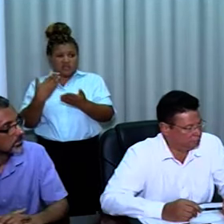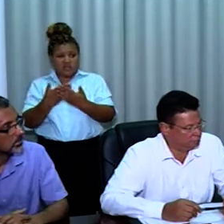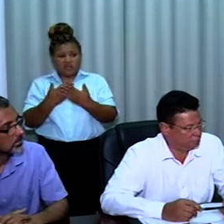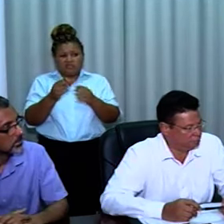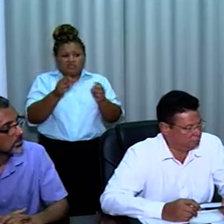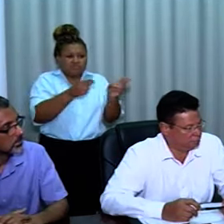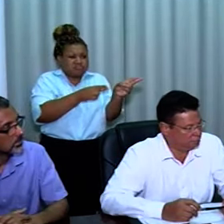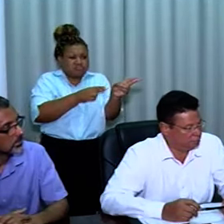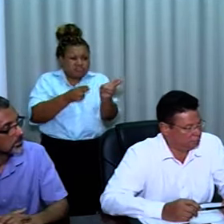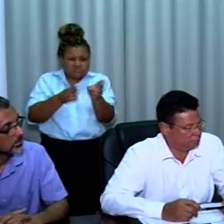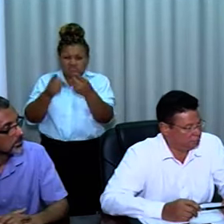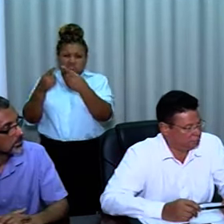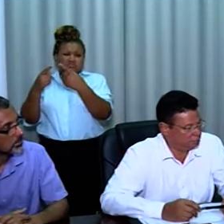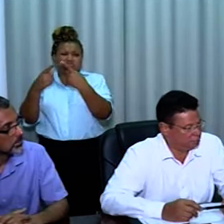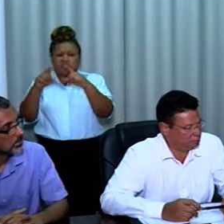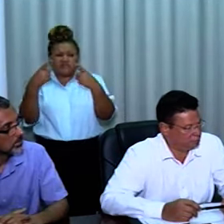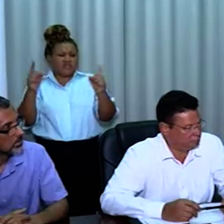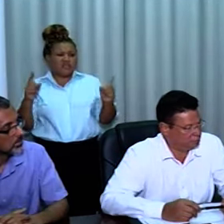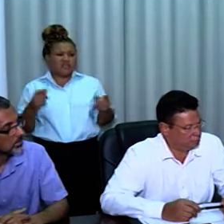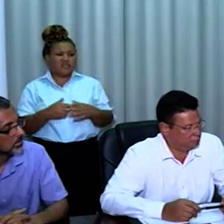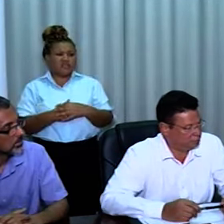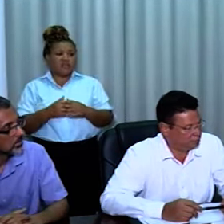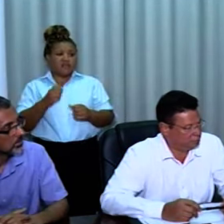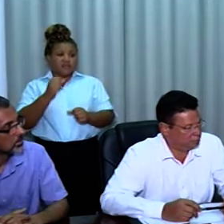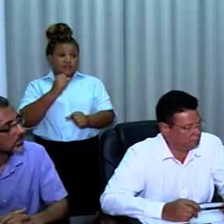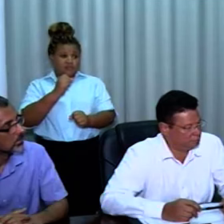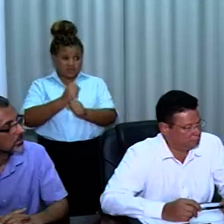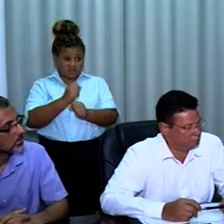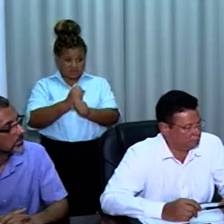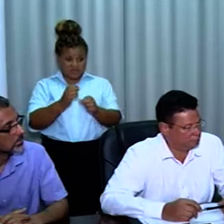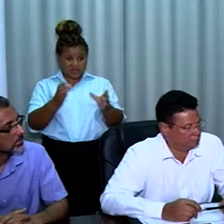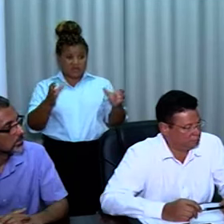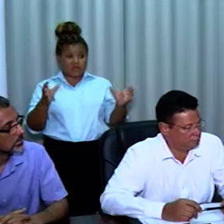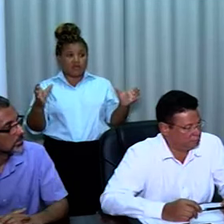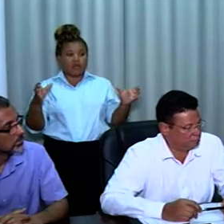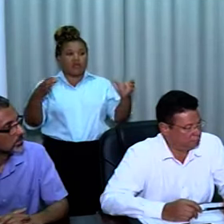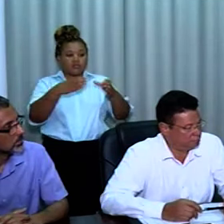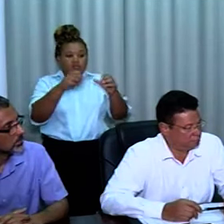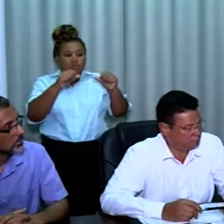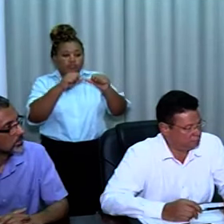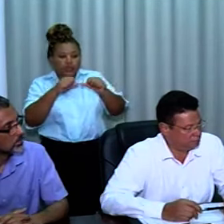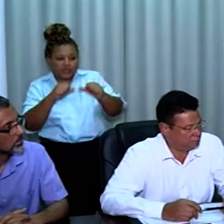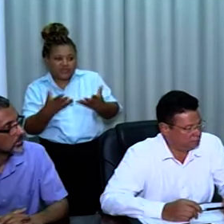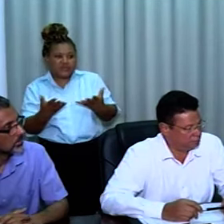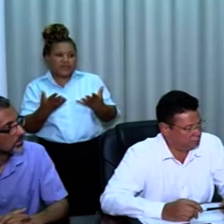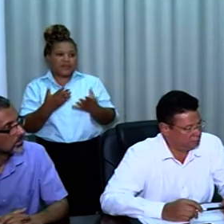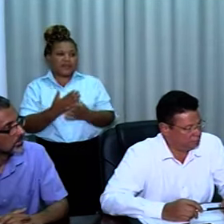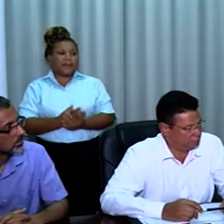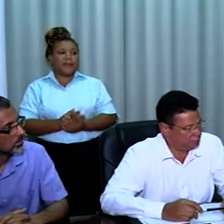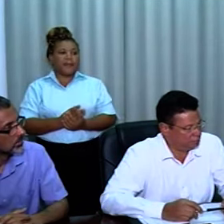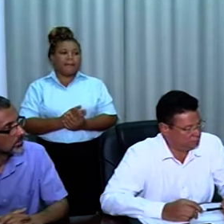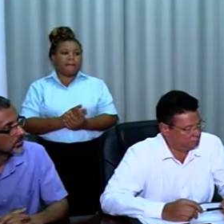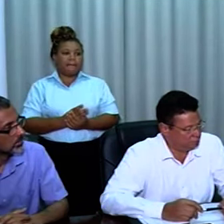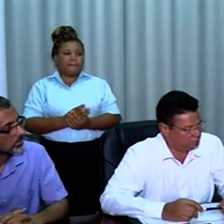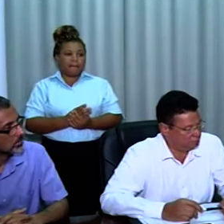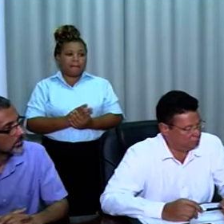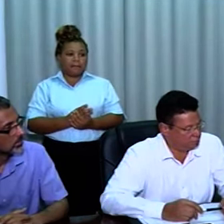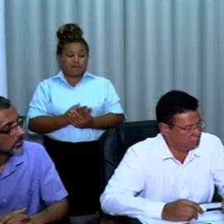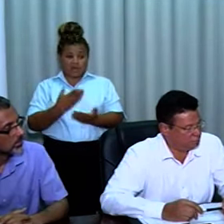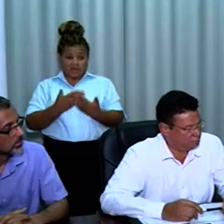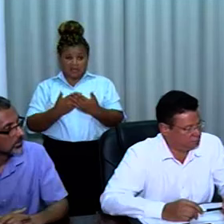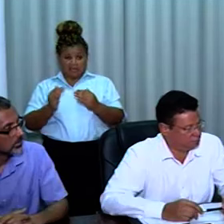OK, et tout petit nous ça mais 6 ans mais il y a une situation qui nous besoin minimize mouvement ou faire quelque chose mais ban